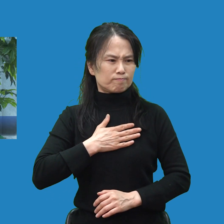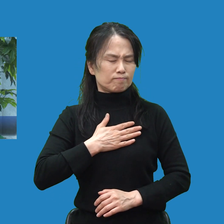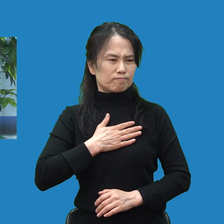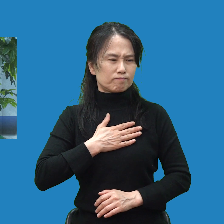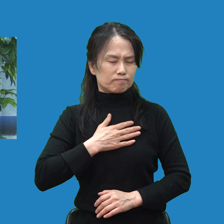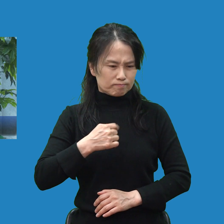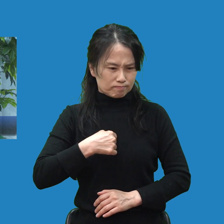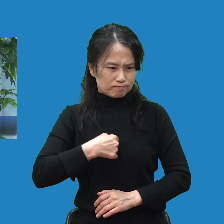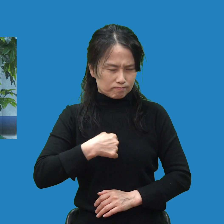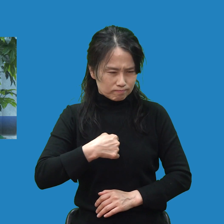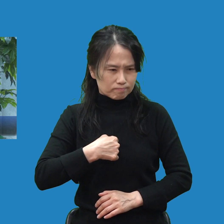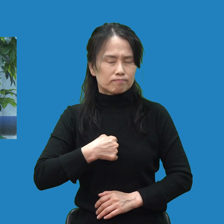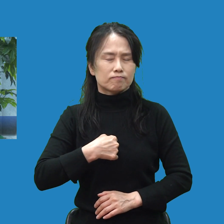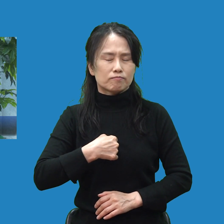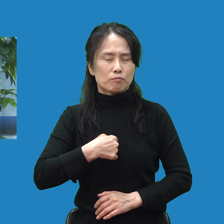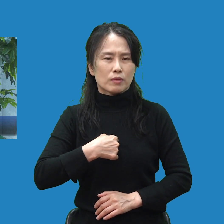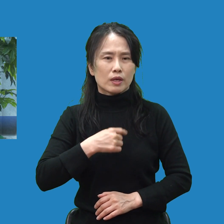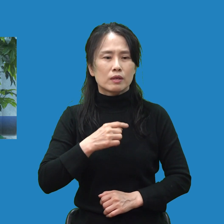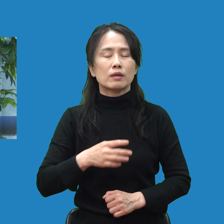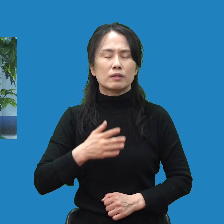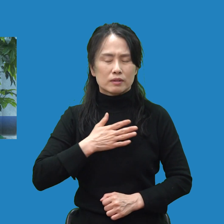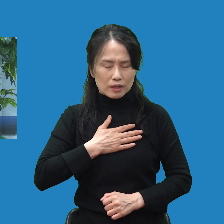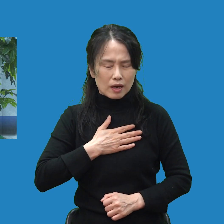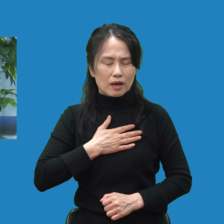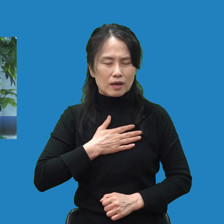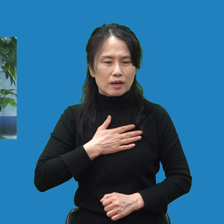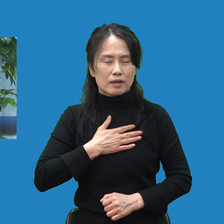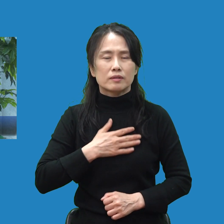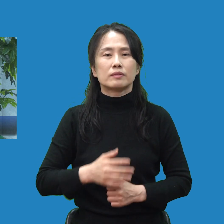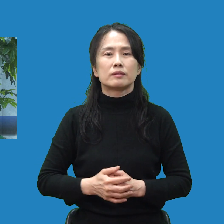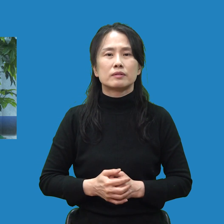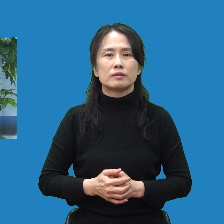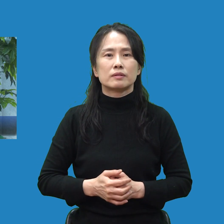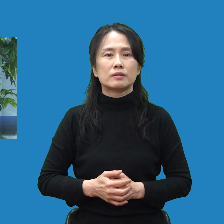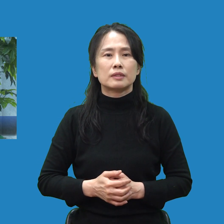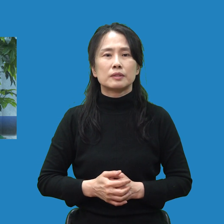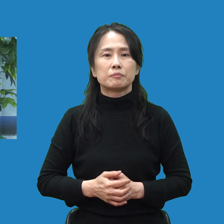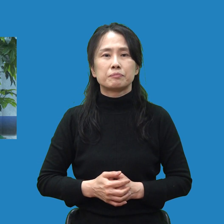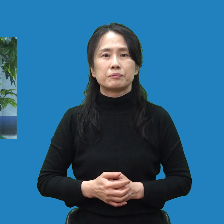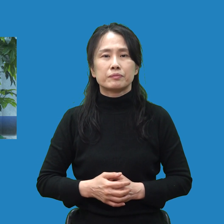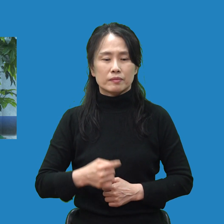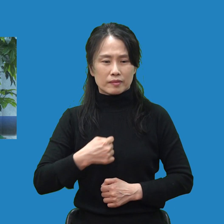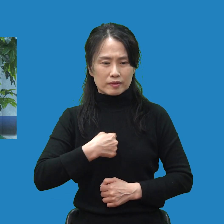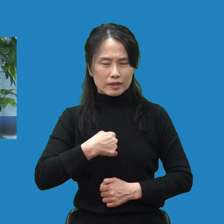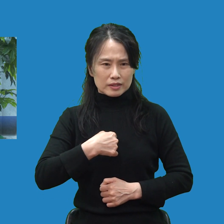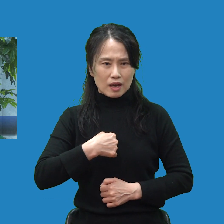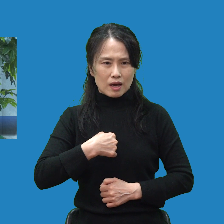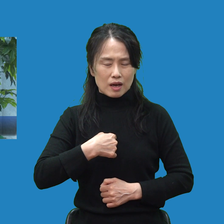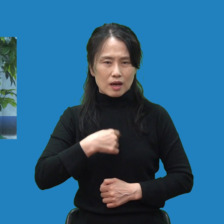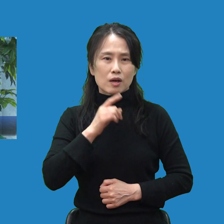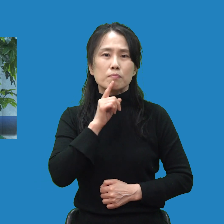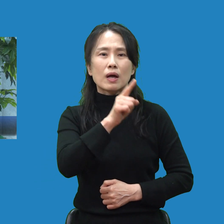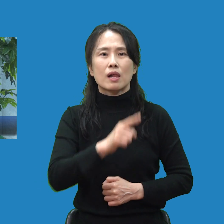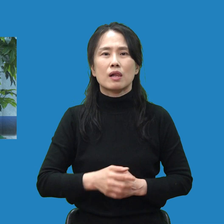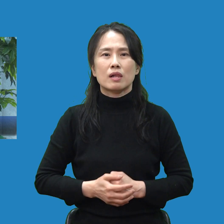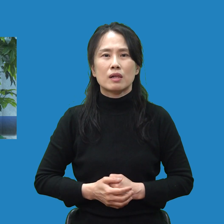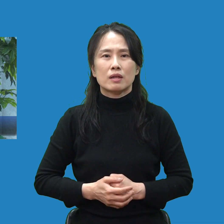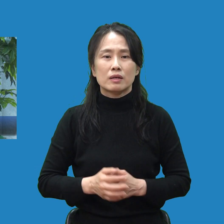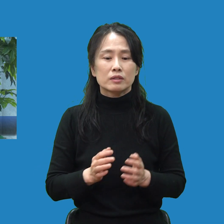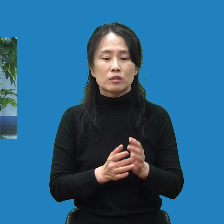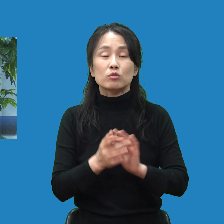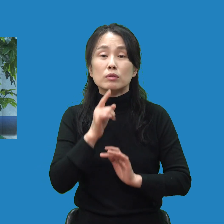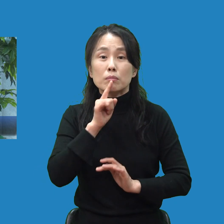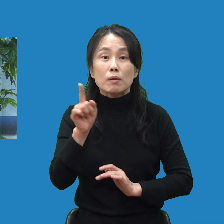나다 이렇게 하셨어요. 나다. 에고 에이미, 아니 하셨습니다.